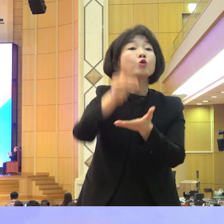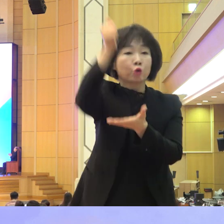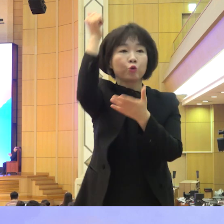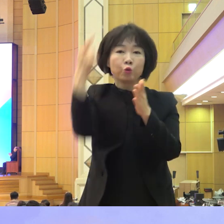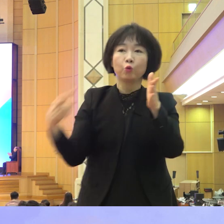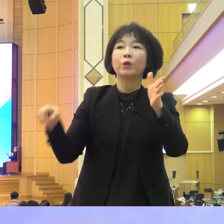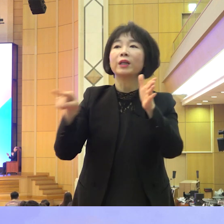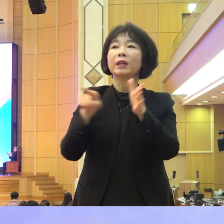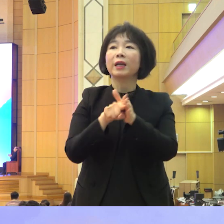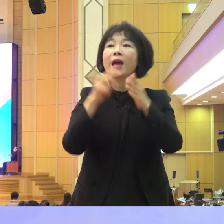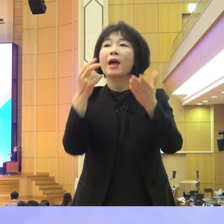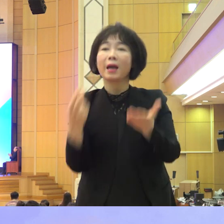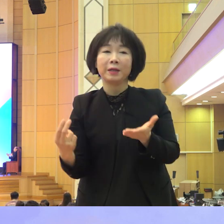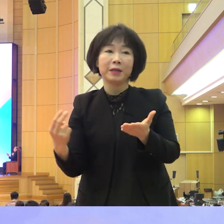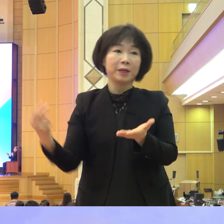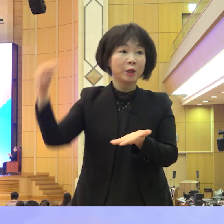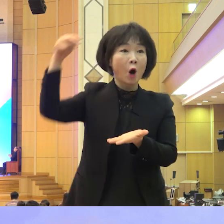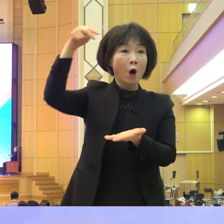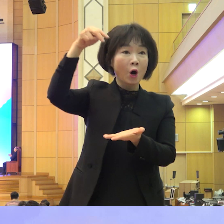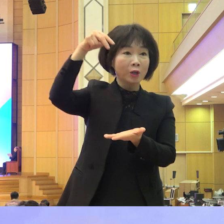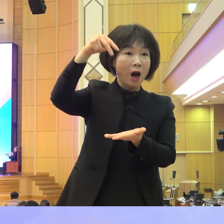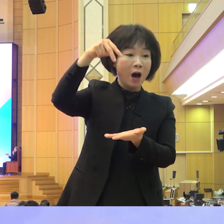군병들아 주 위에